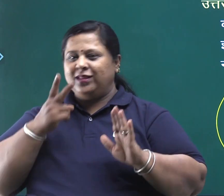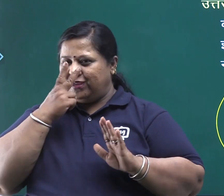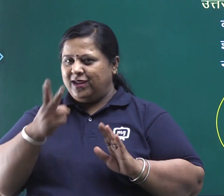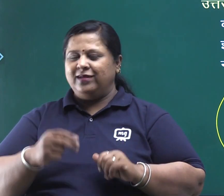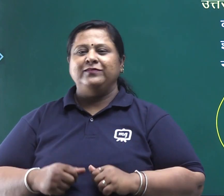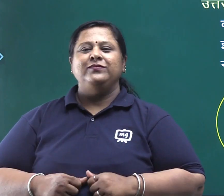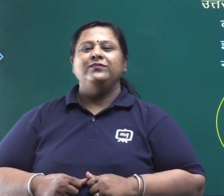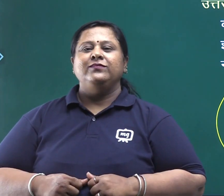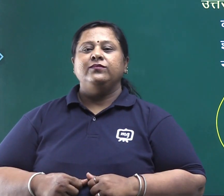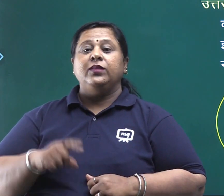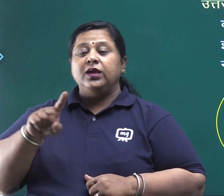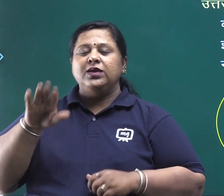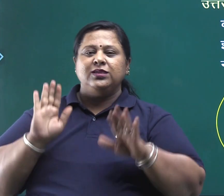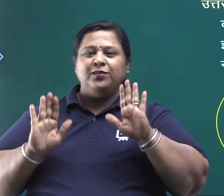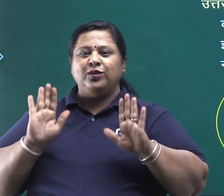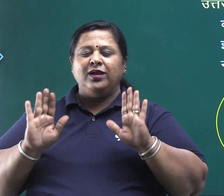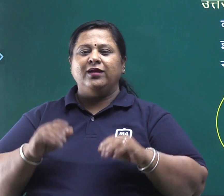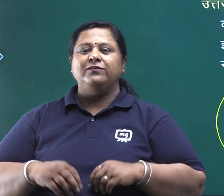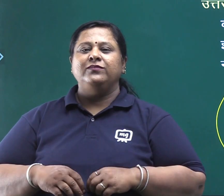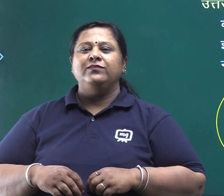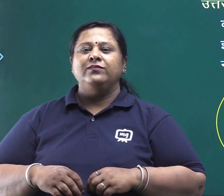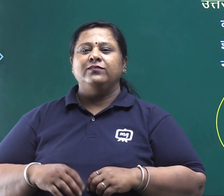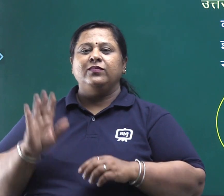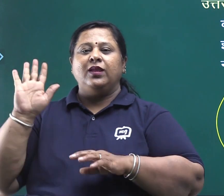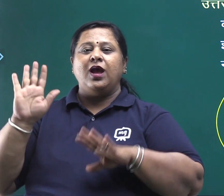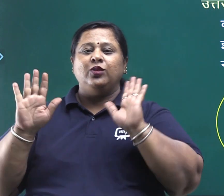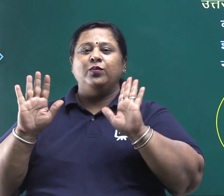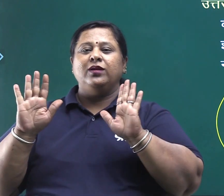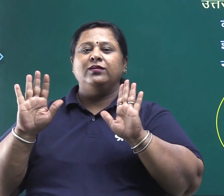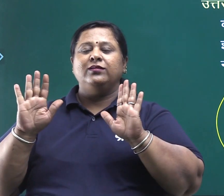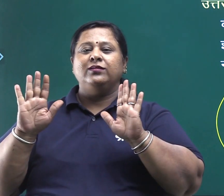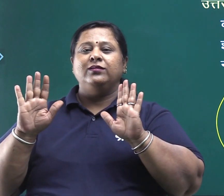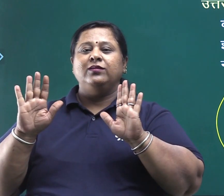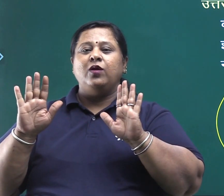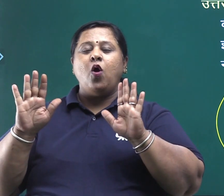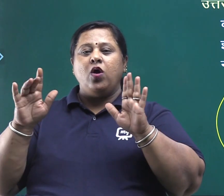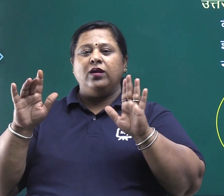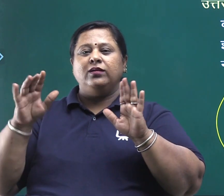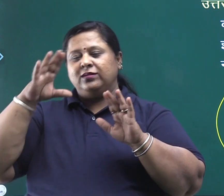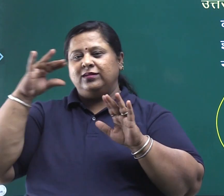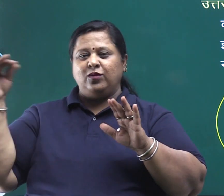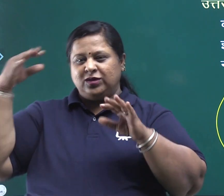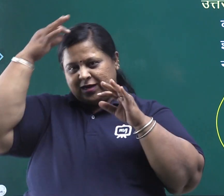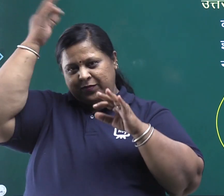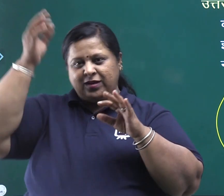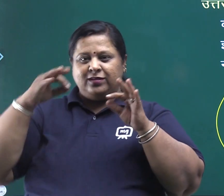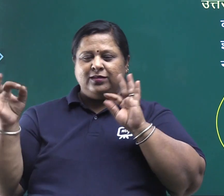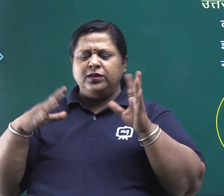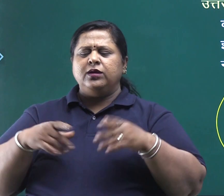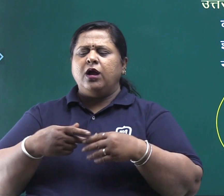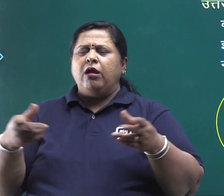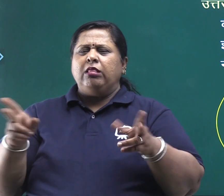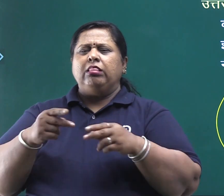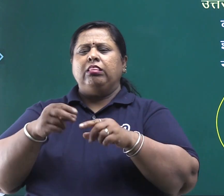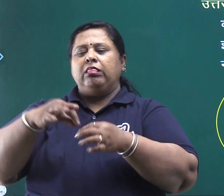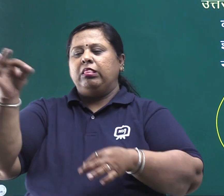हैं। इस कठपुतली के हाथों पर और शरीर पर कई